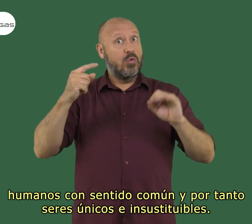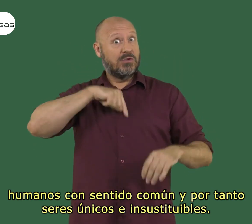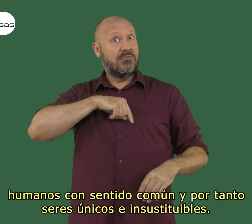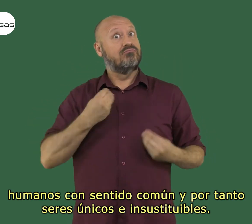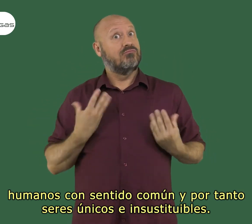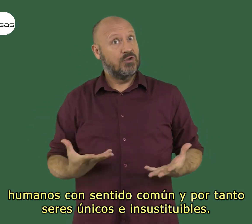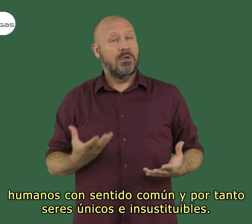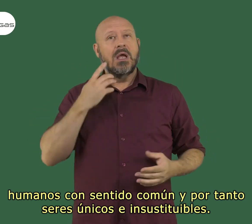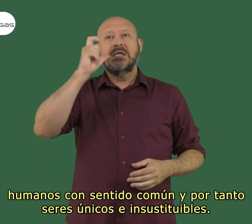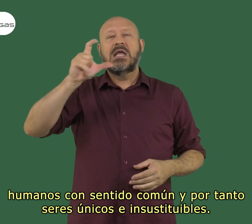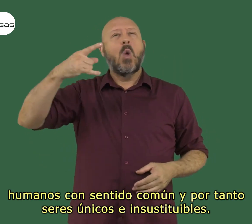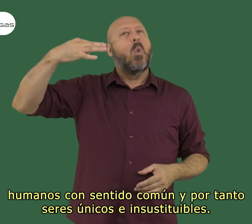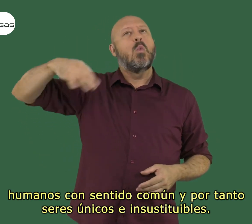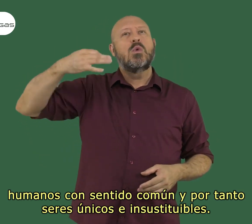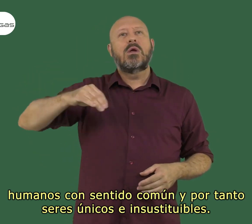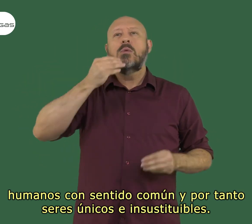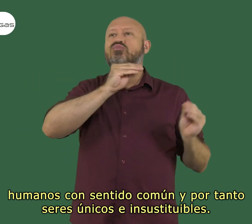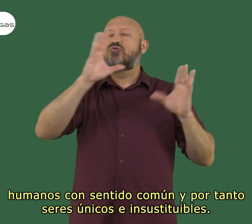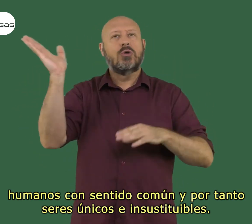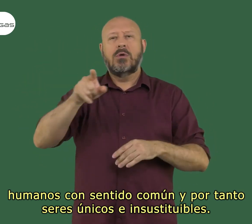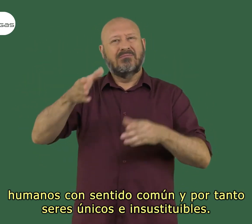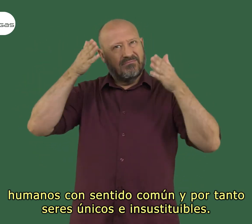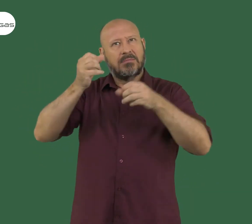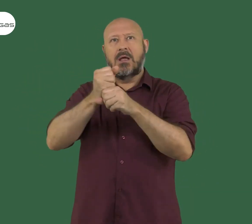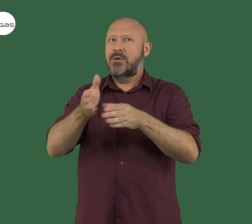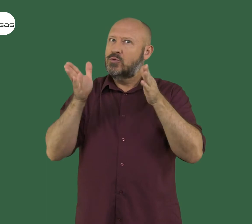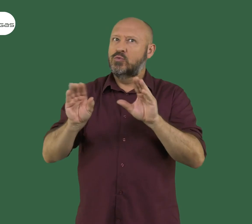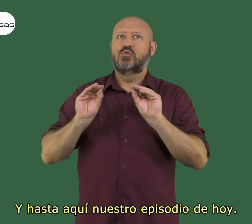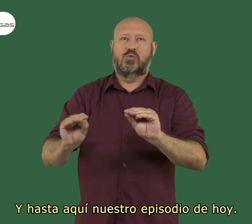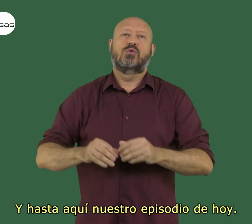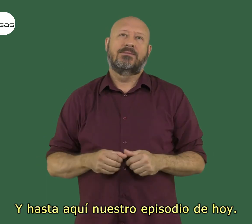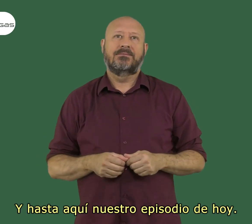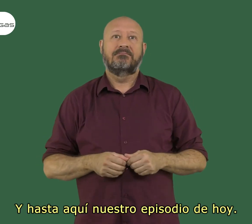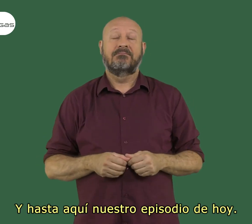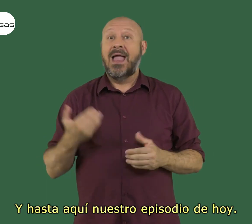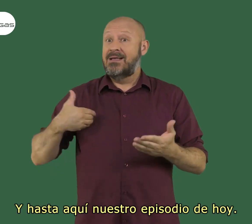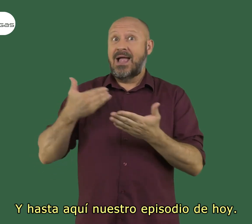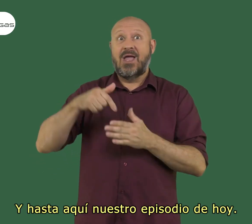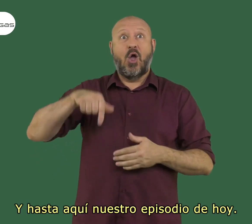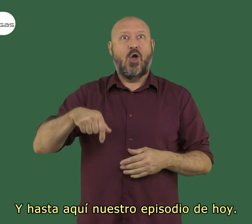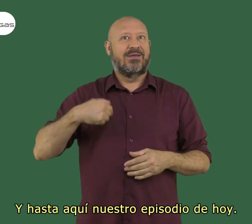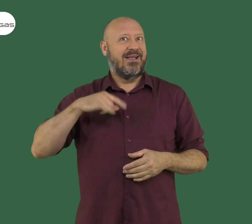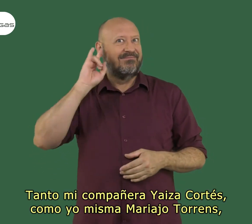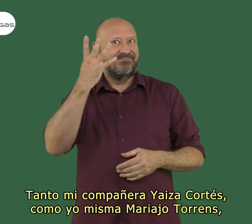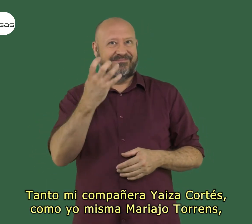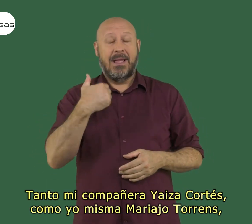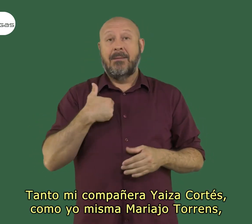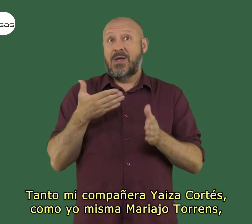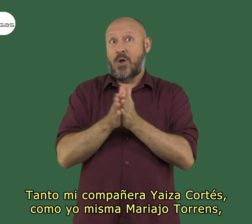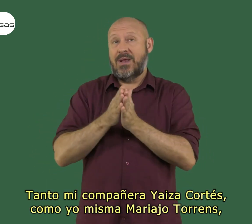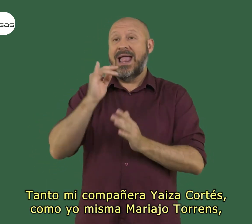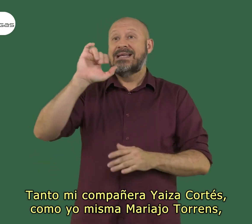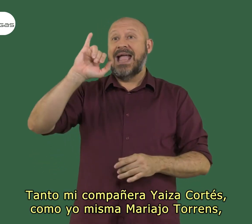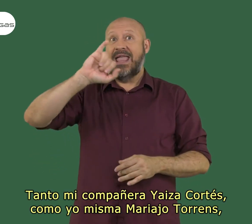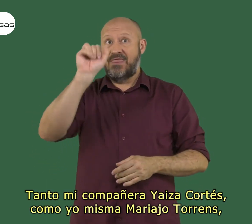y, por tanto, seres únicos e insustituibles. Y hasta aquí nuestro episodio de hoy. Tanto mi